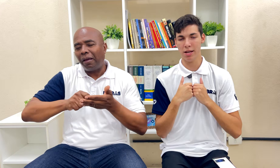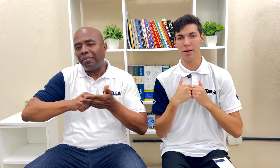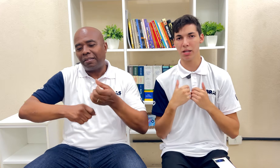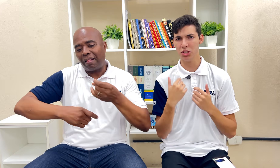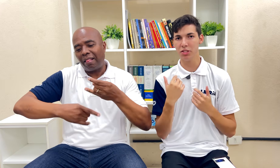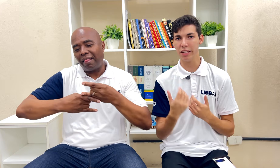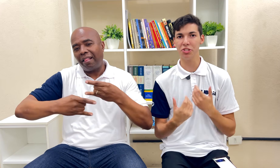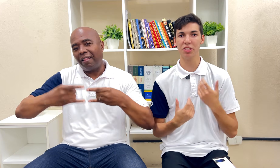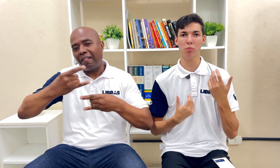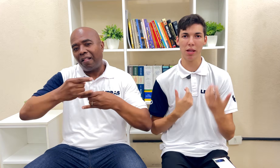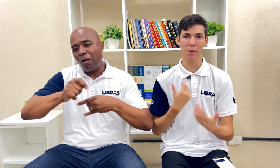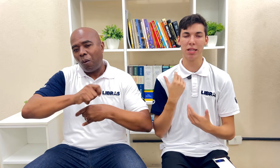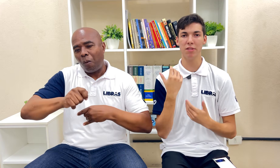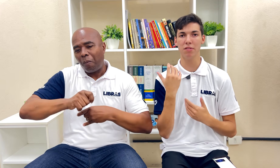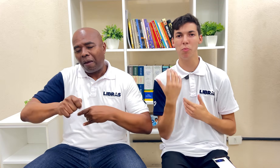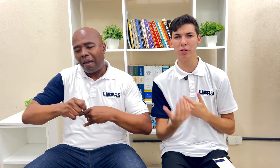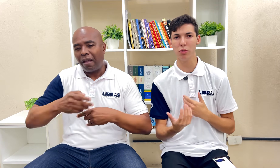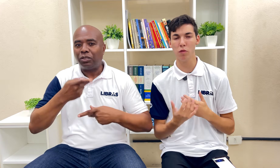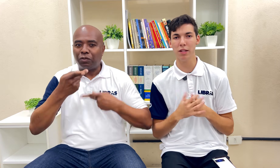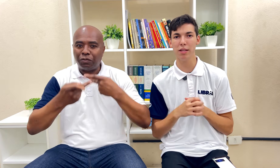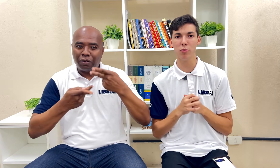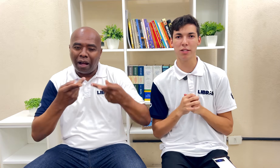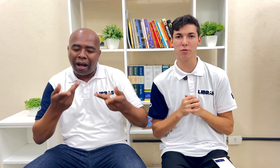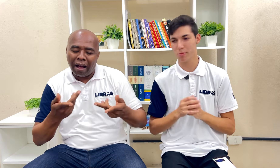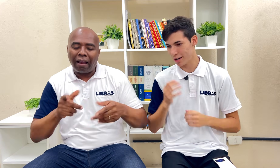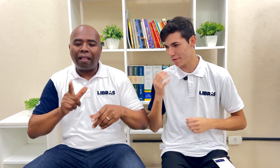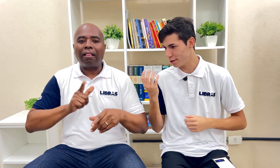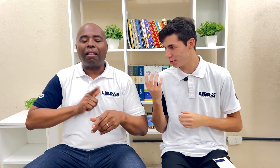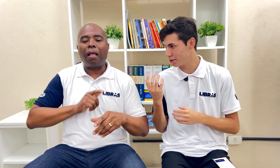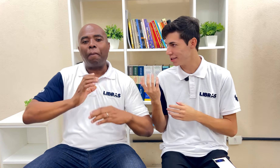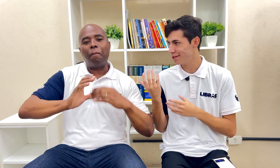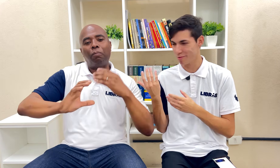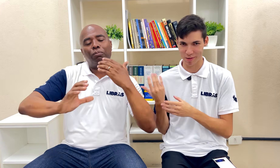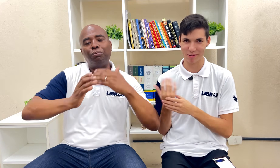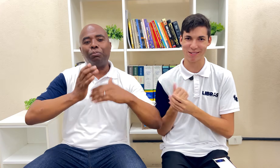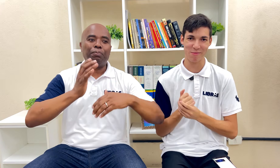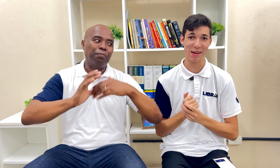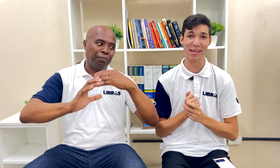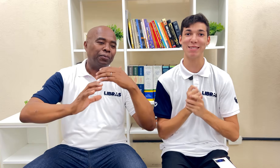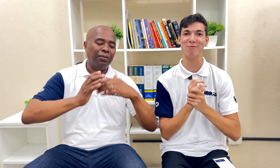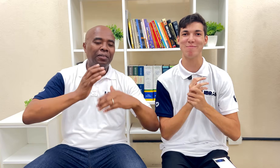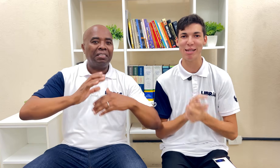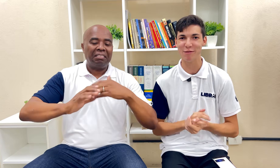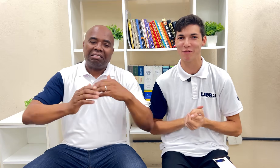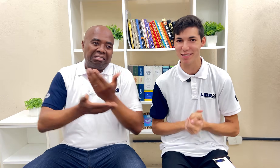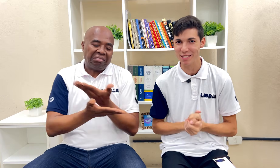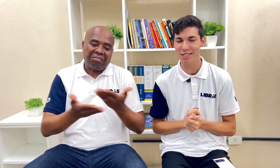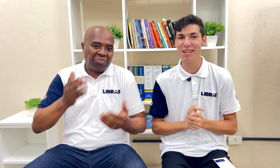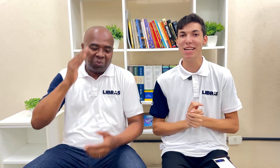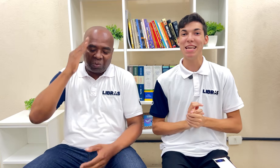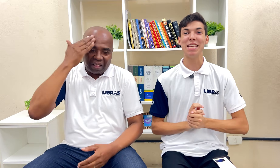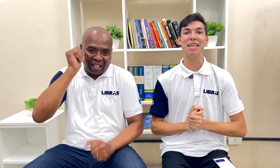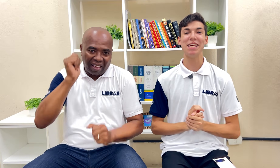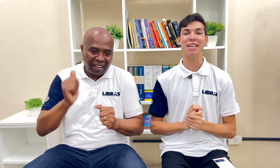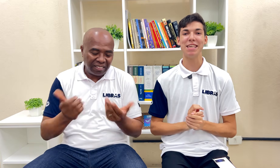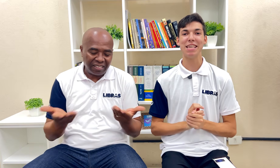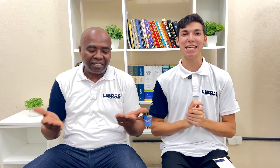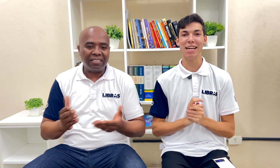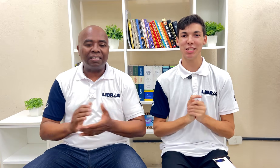Porque a gente entende que é um tema que às vezes vem muita dúvida. Tem músicas como Carvalho de Justiça, o Obreiro Sabe Bem, que são bem difíceis e a gente